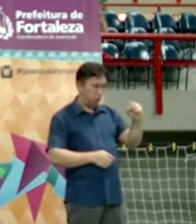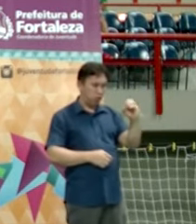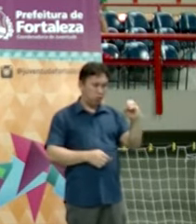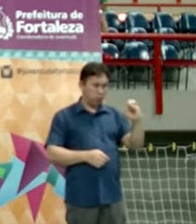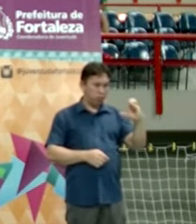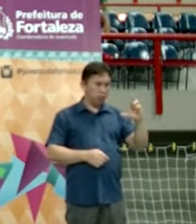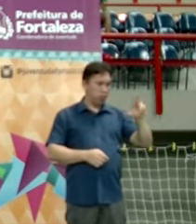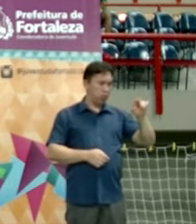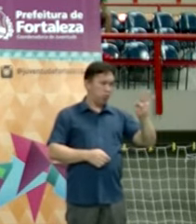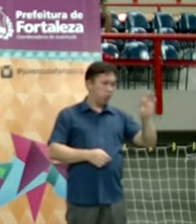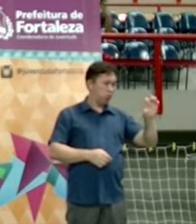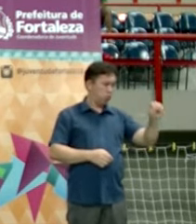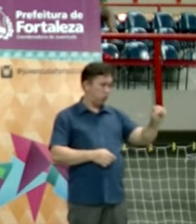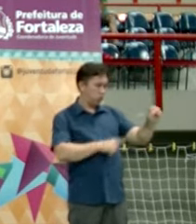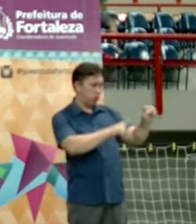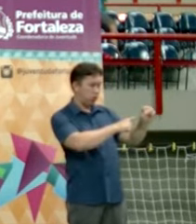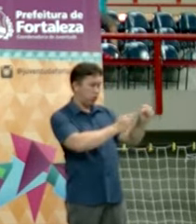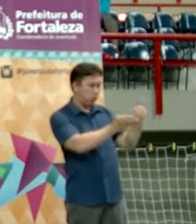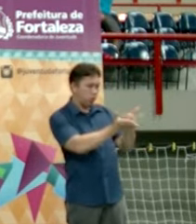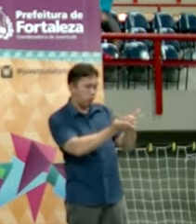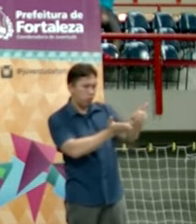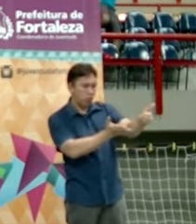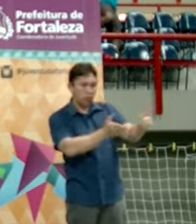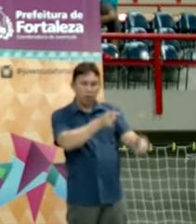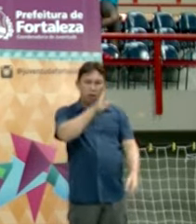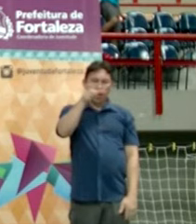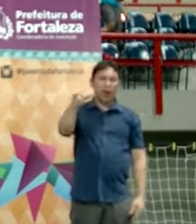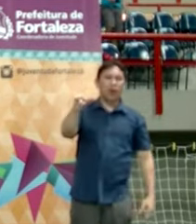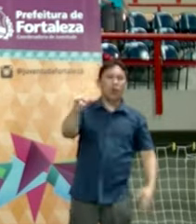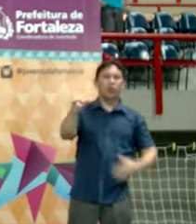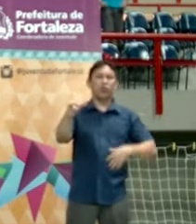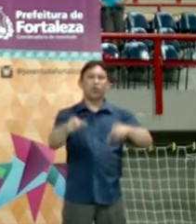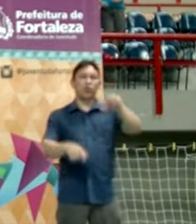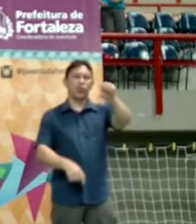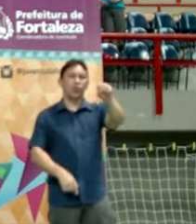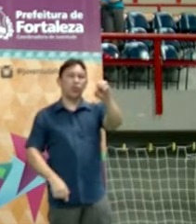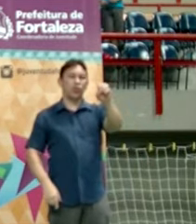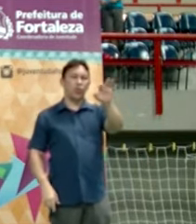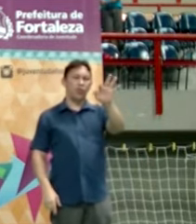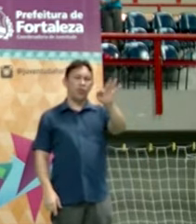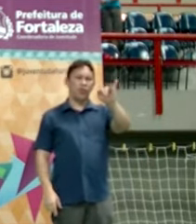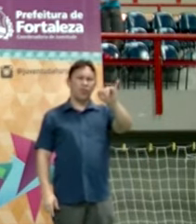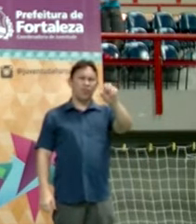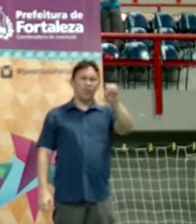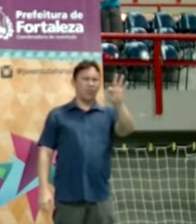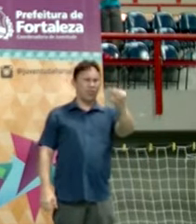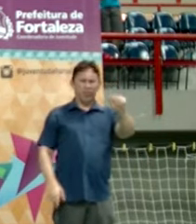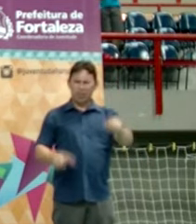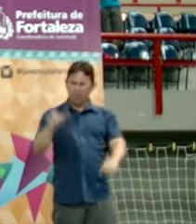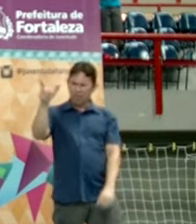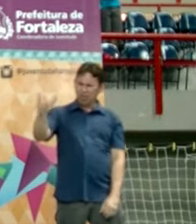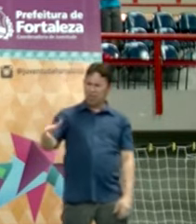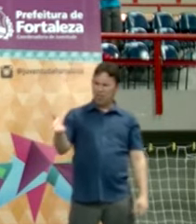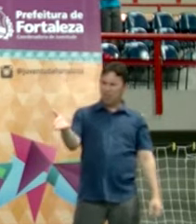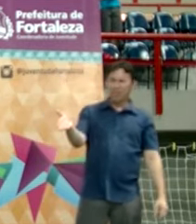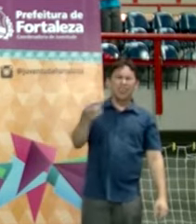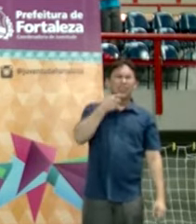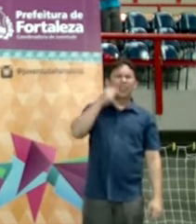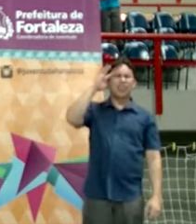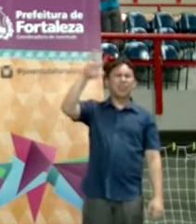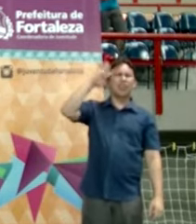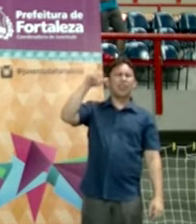ele vai ser um contraponto aos sofistas. É, Ciliano, quem eram esses sofistas,